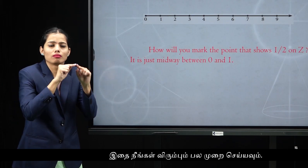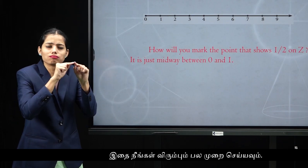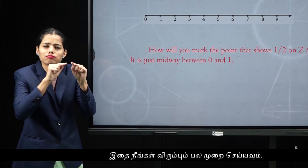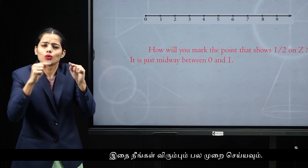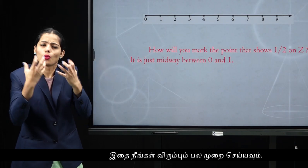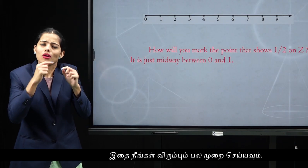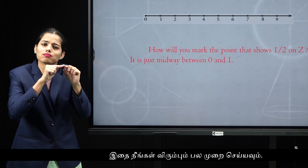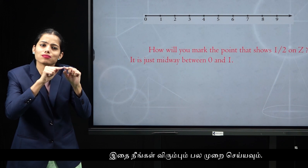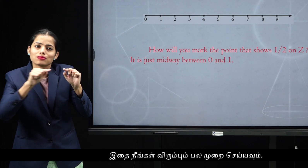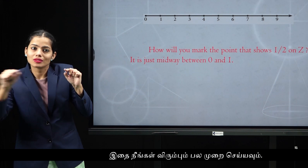செய்யவும்.